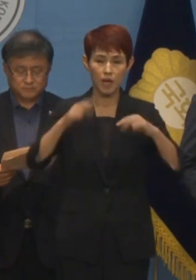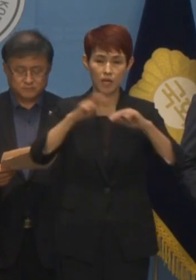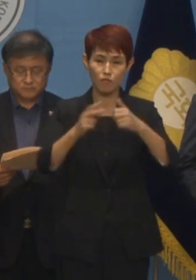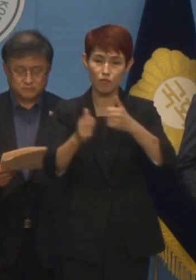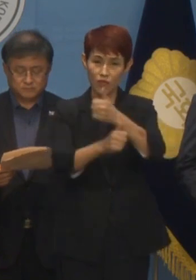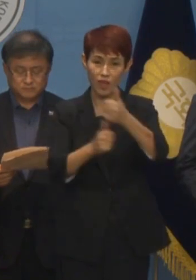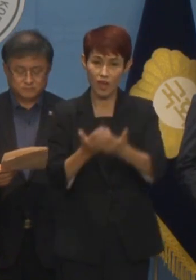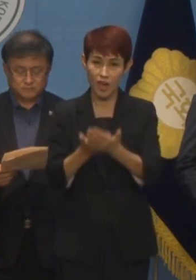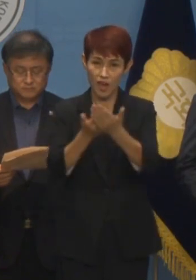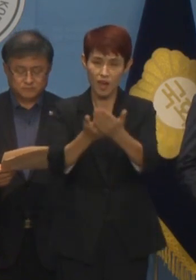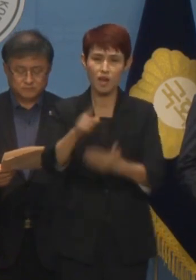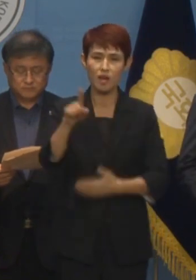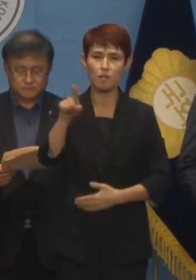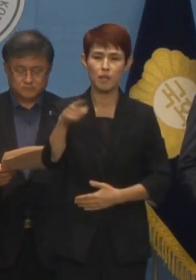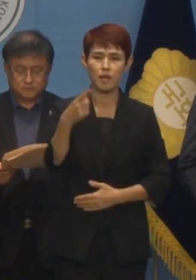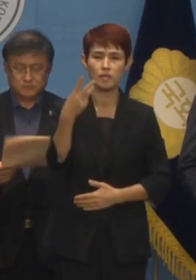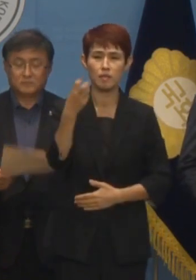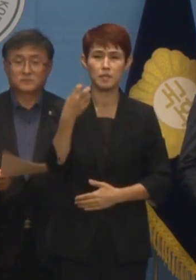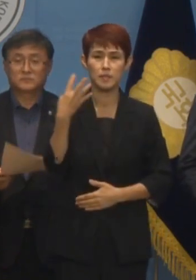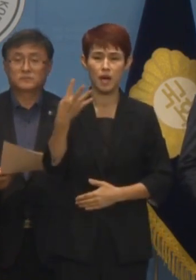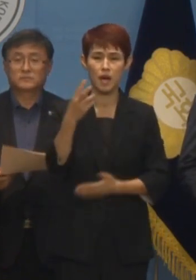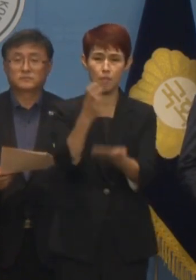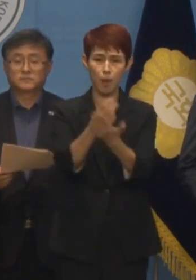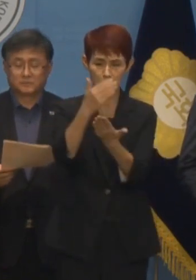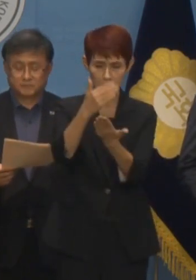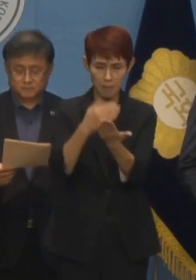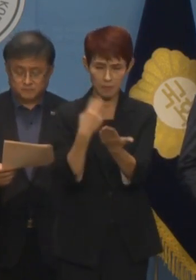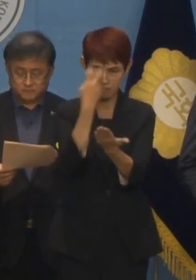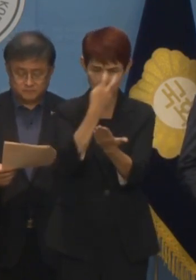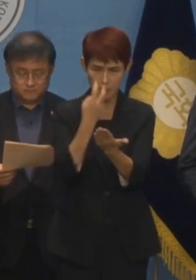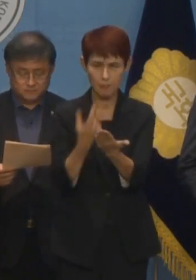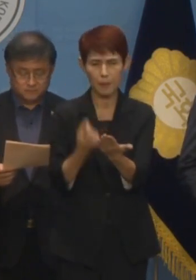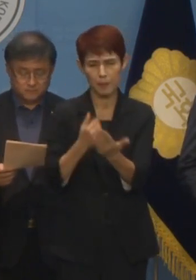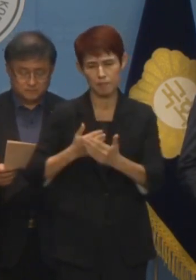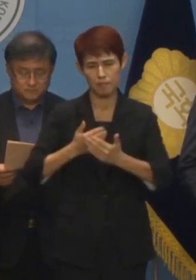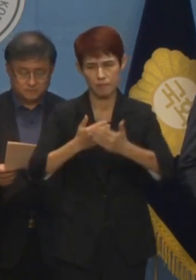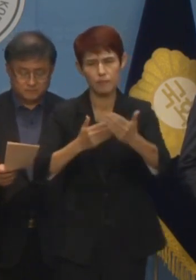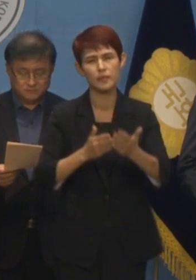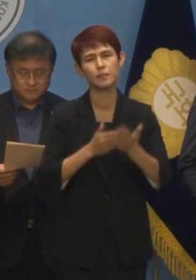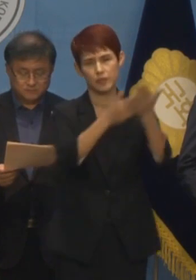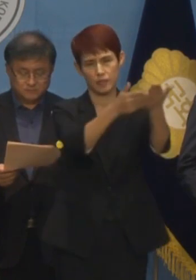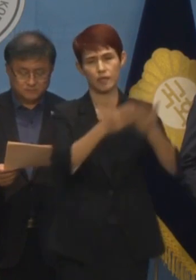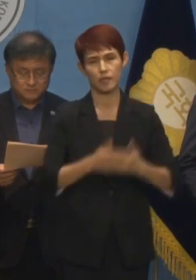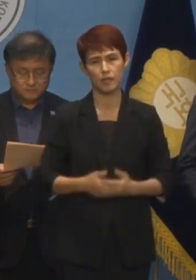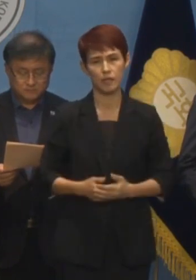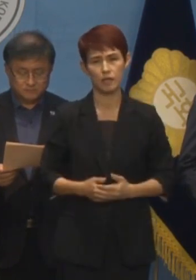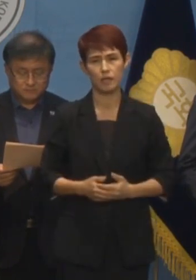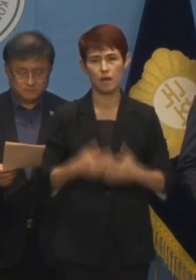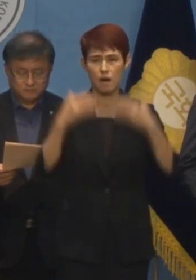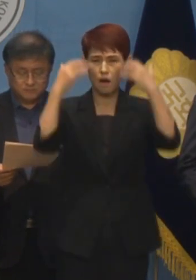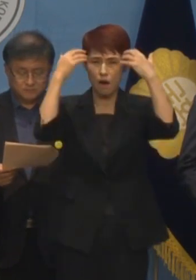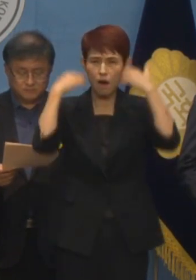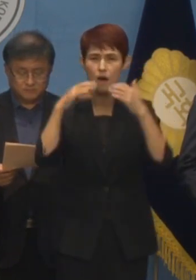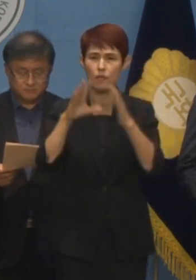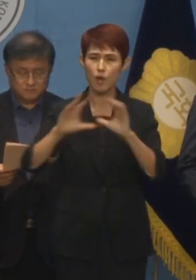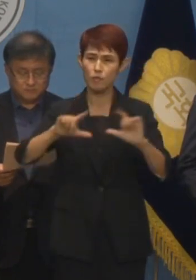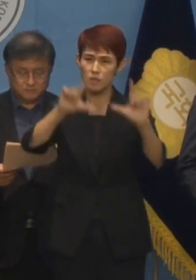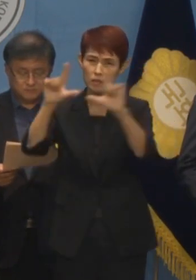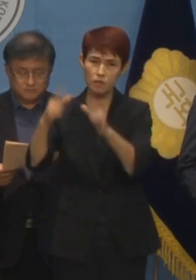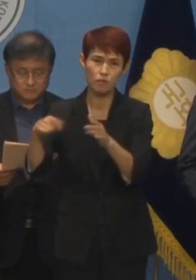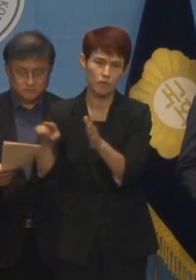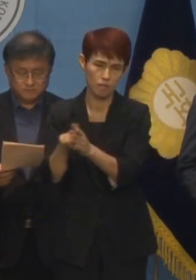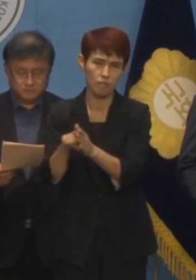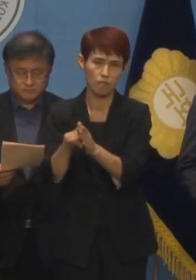중인 134건의 법률안 심사를 빠르게 진행합시다. 폭염에 애타는 국민을 생각한다면